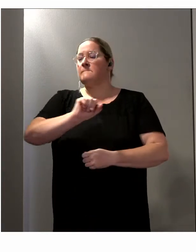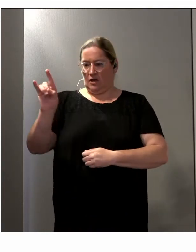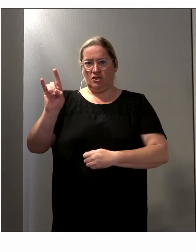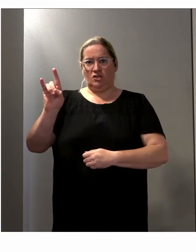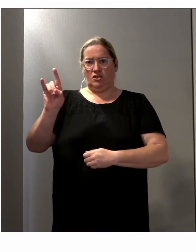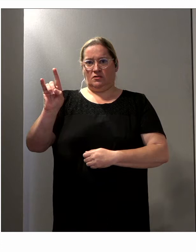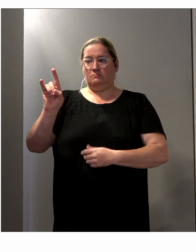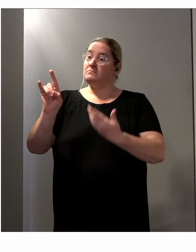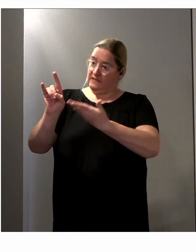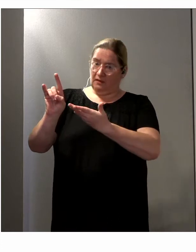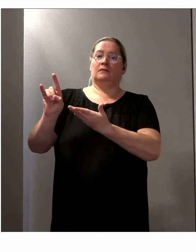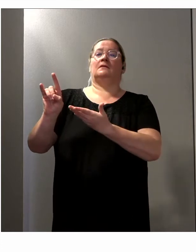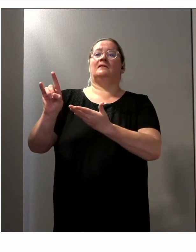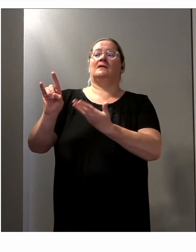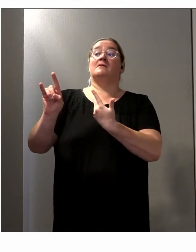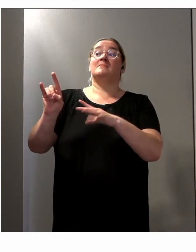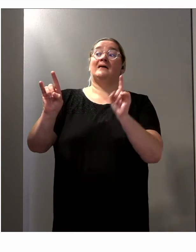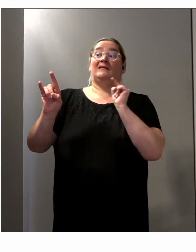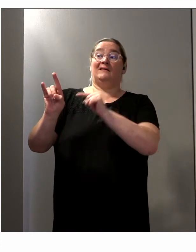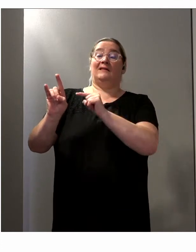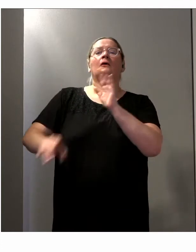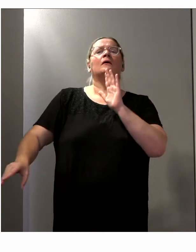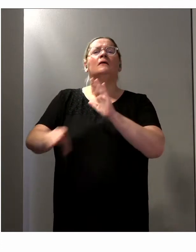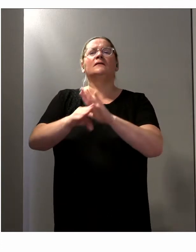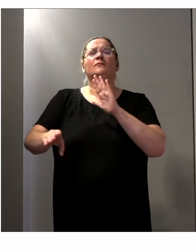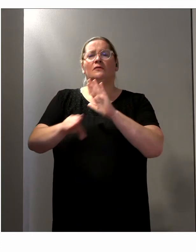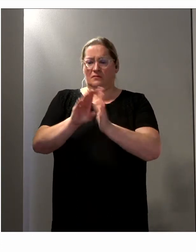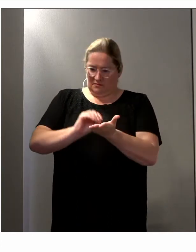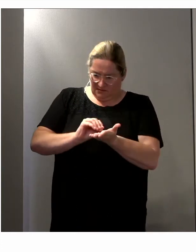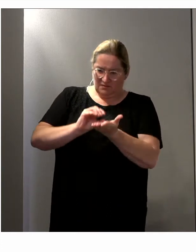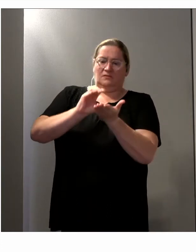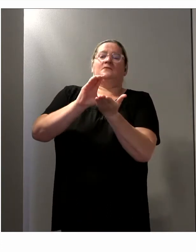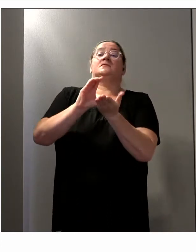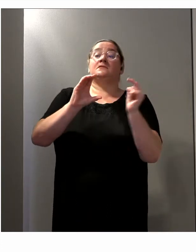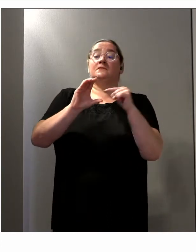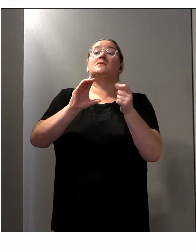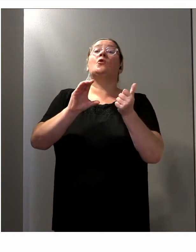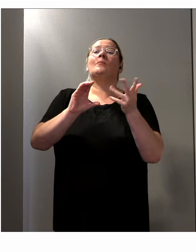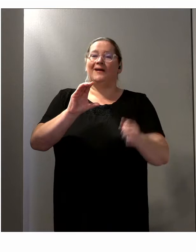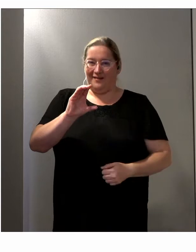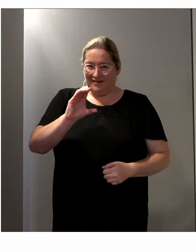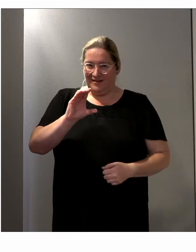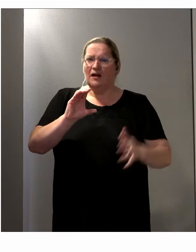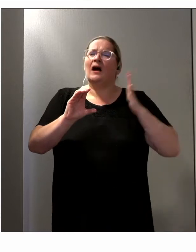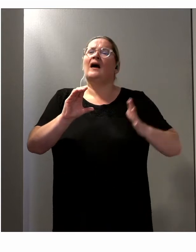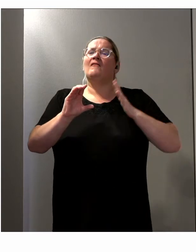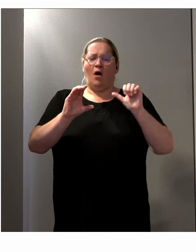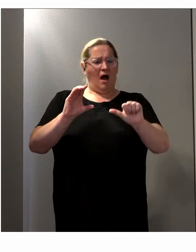handicapés, l'AH, mais dont le montant a été dès le départ inférieur à la précédente